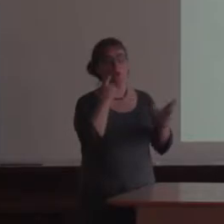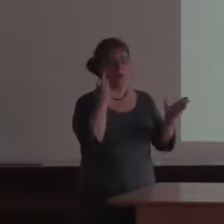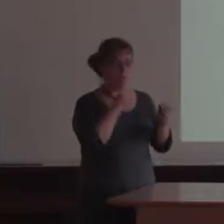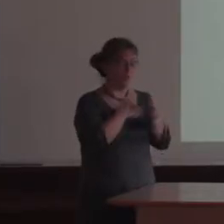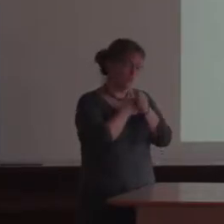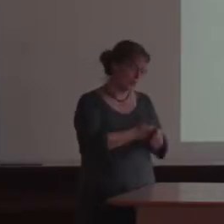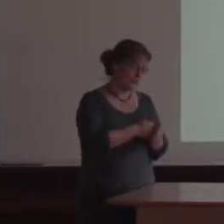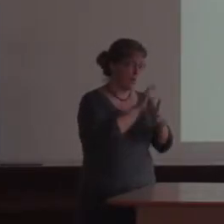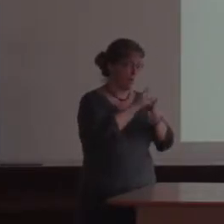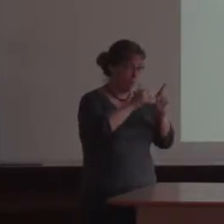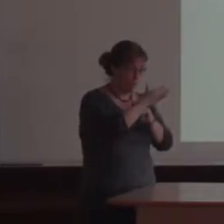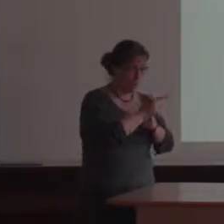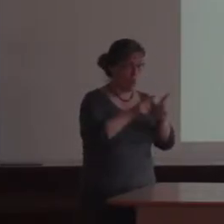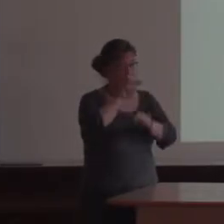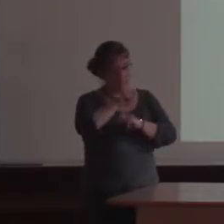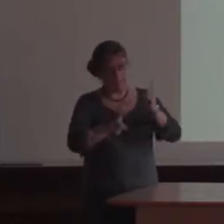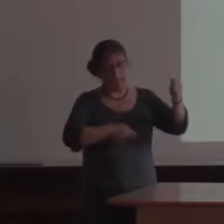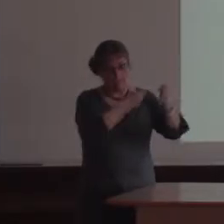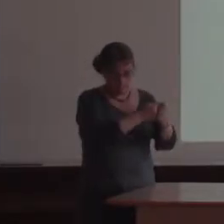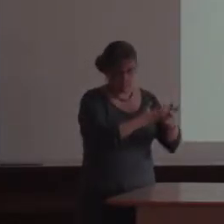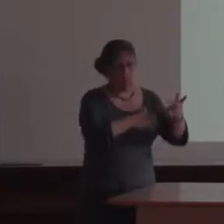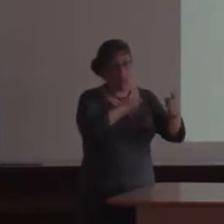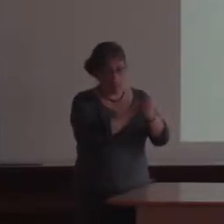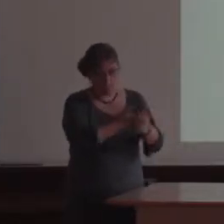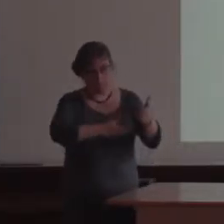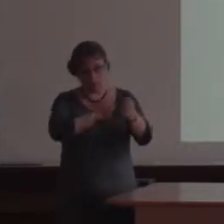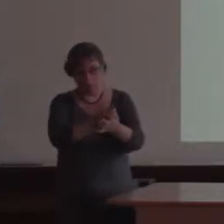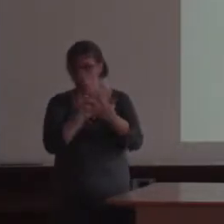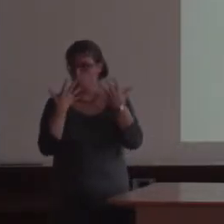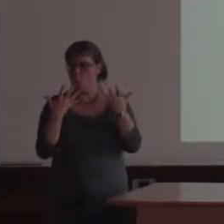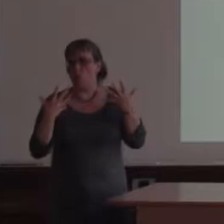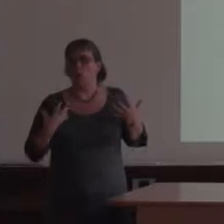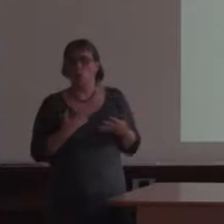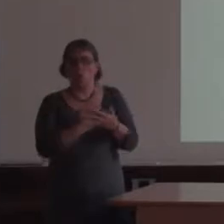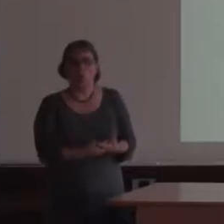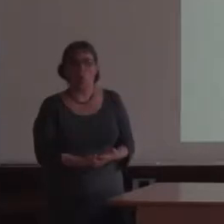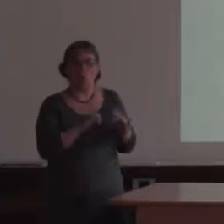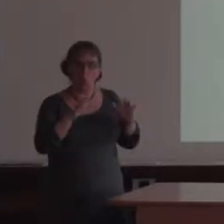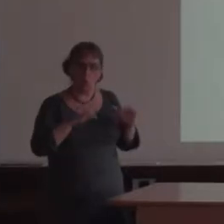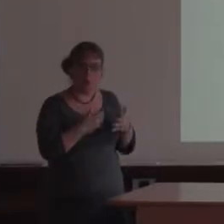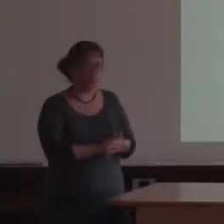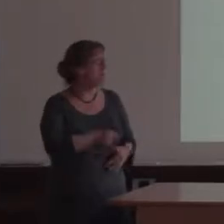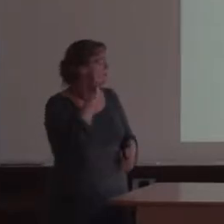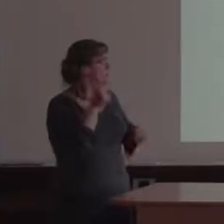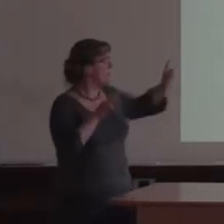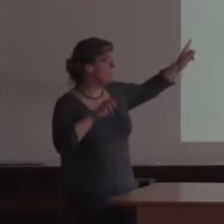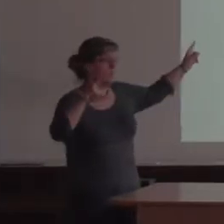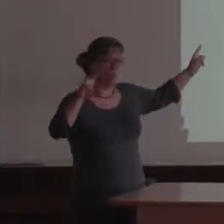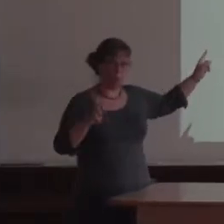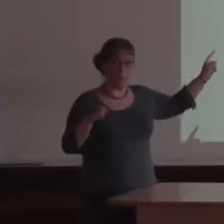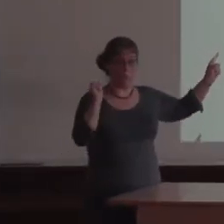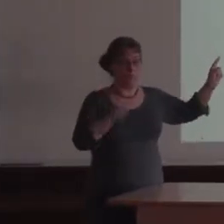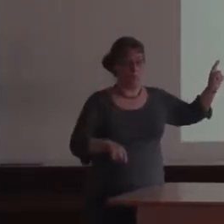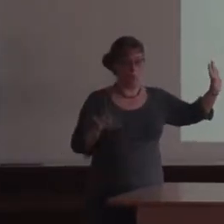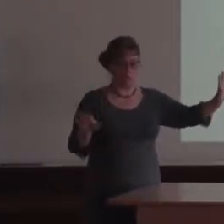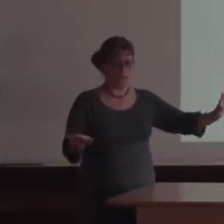tests à la main dans chacun de ces virtualenv. Tox, en fait, il permet d'automatiser la création de différents virtualenv et l'exécution